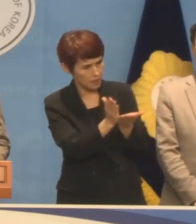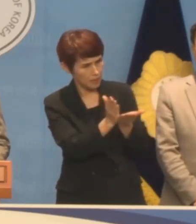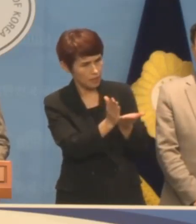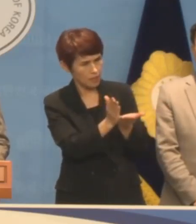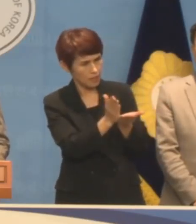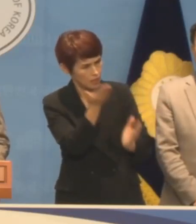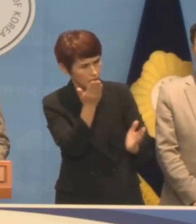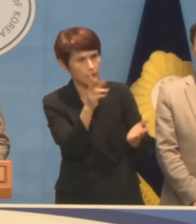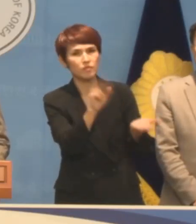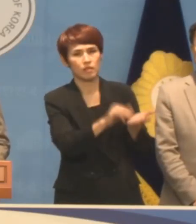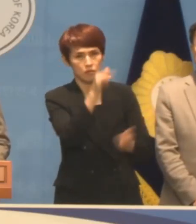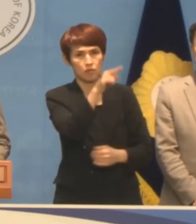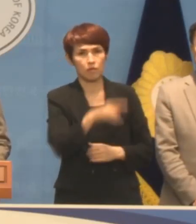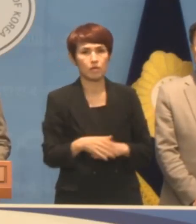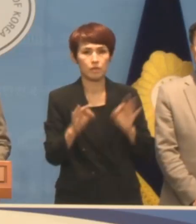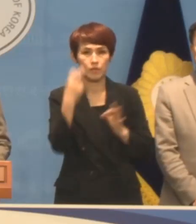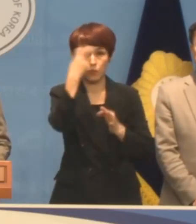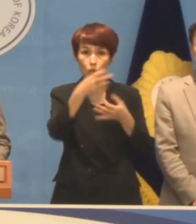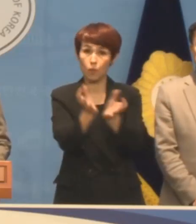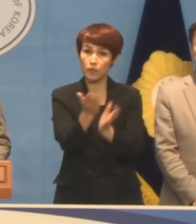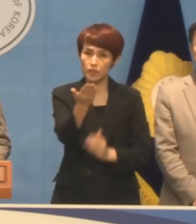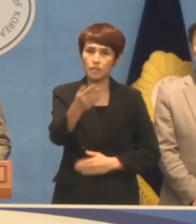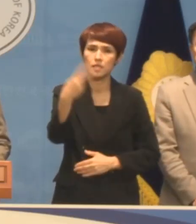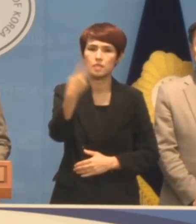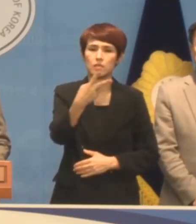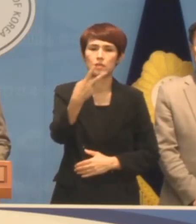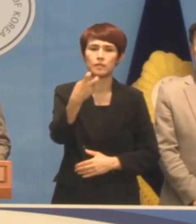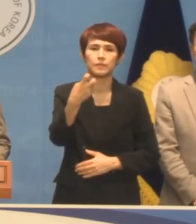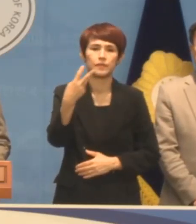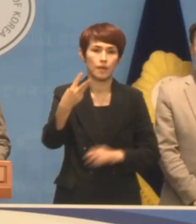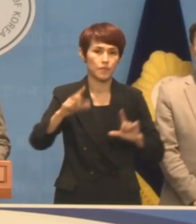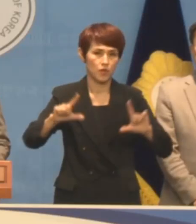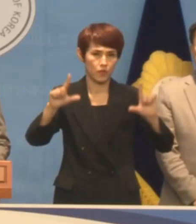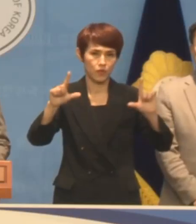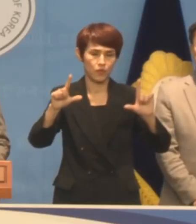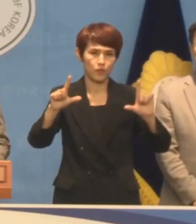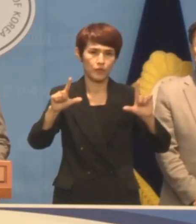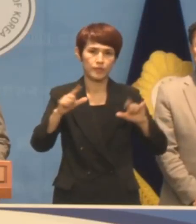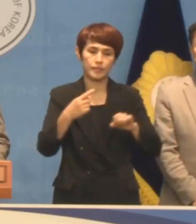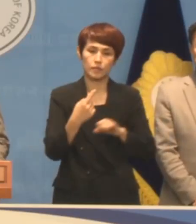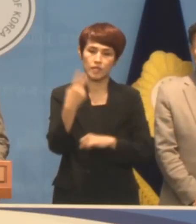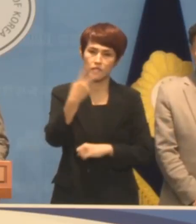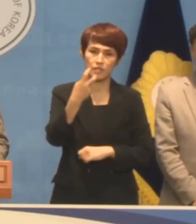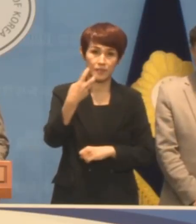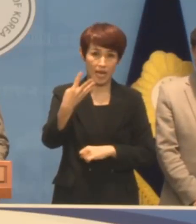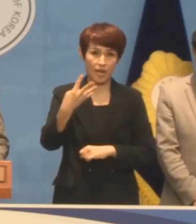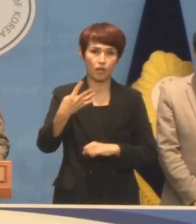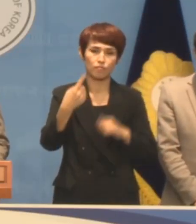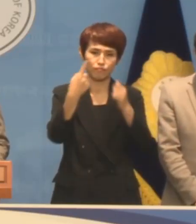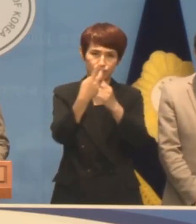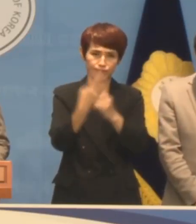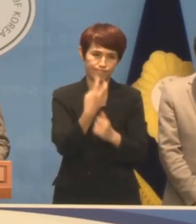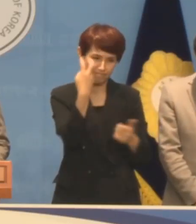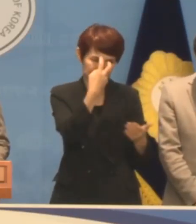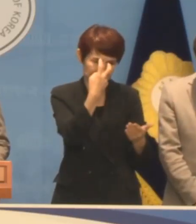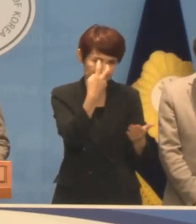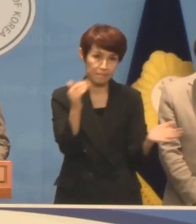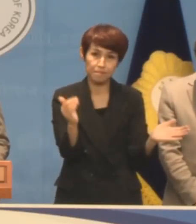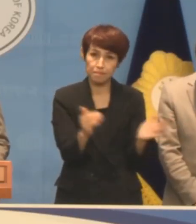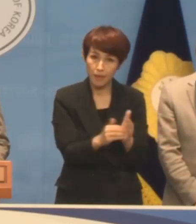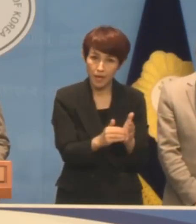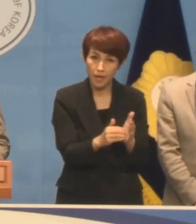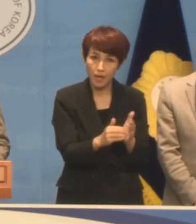있습니다. 금융감독원이 2023년, 작년 2024년 두 차례 검사를